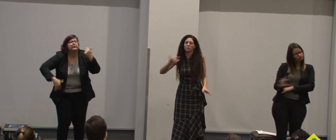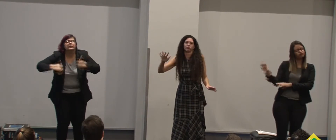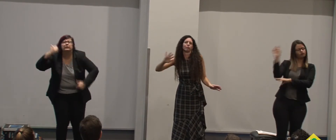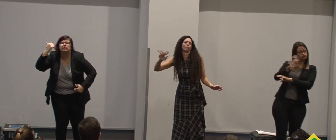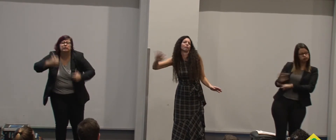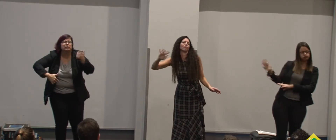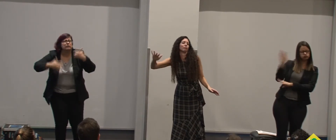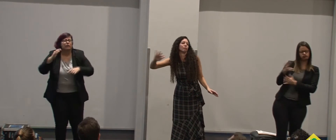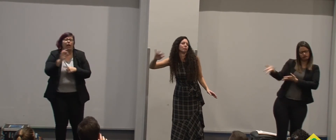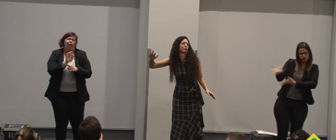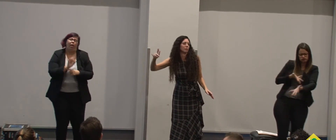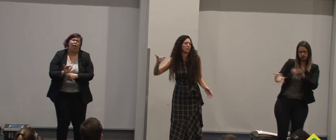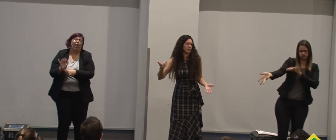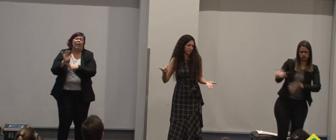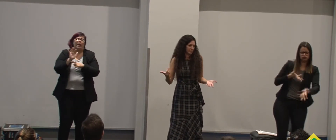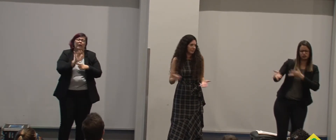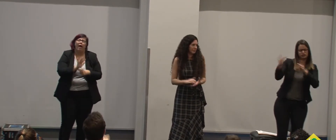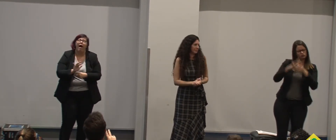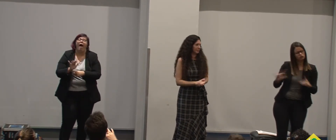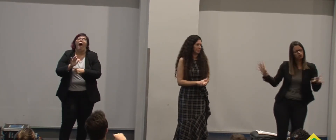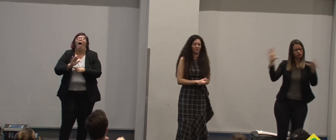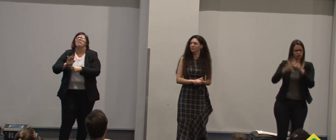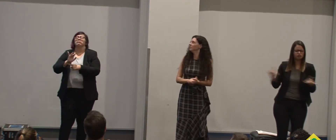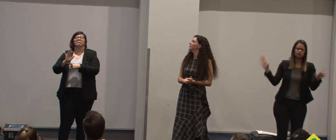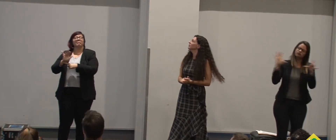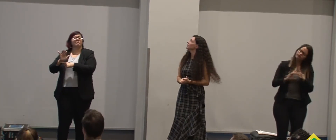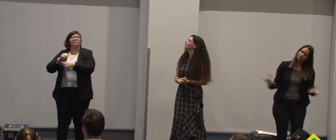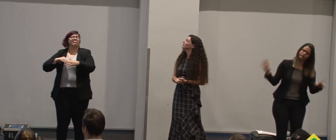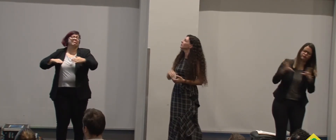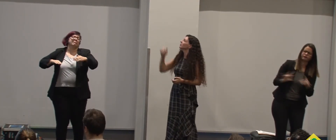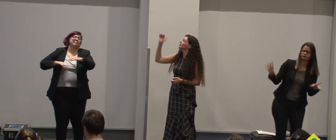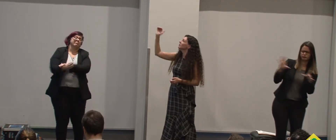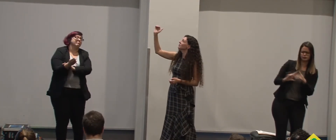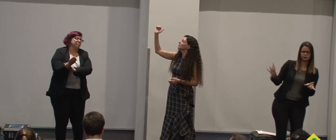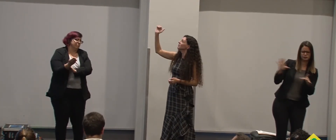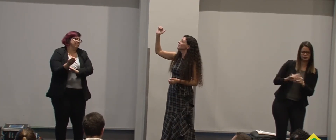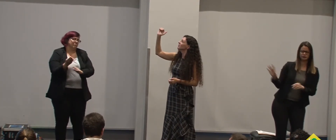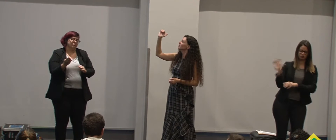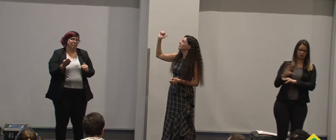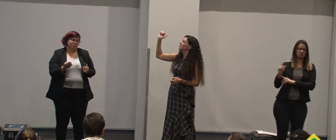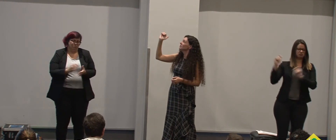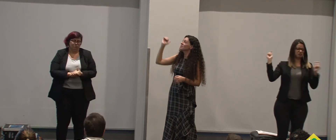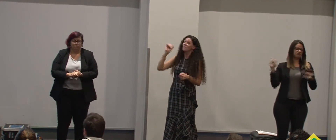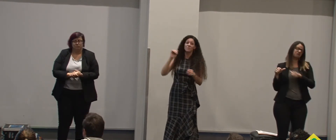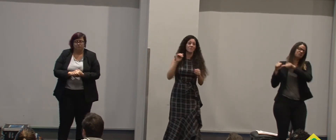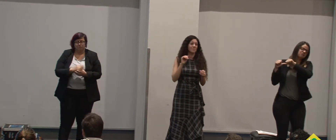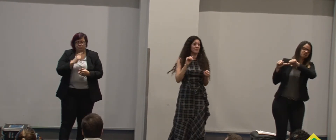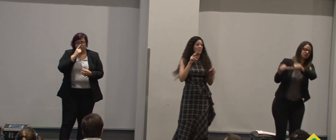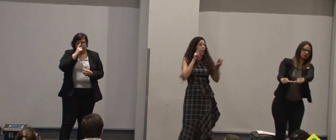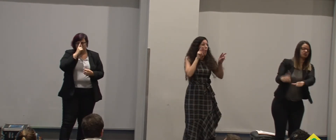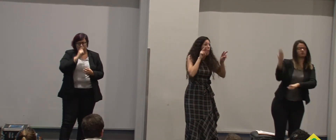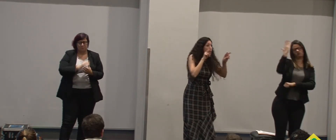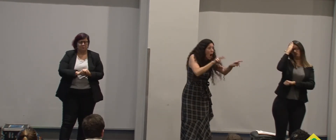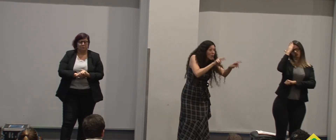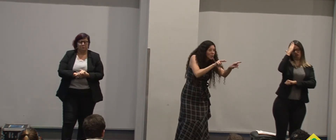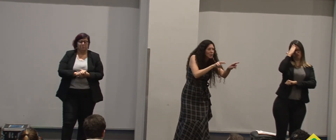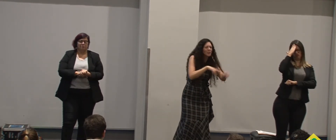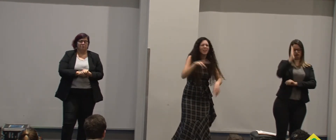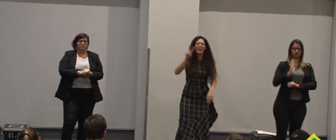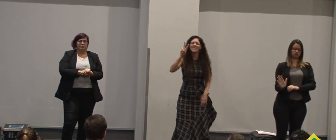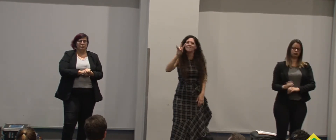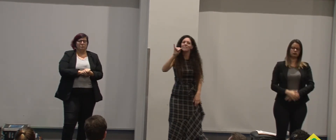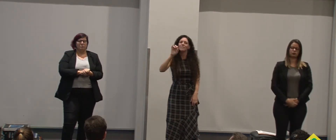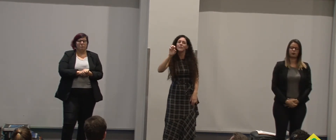ele porque ele não vai entender. Não tem problema, né? Isso é um mito, a gente continua soletrando independente da idade, para que eles